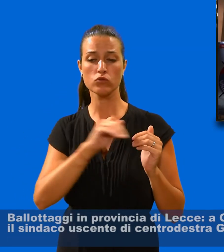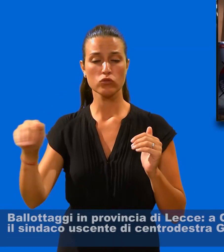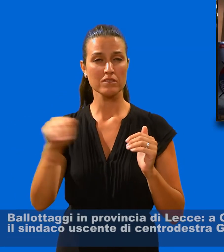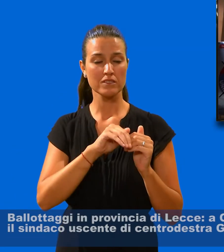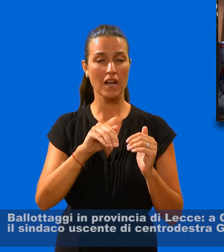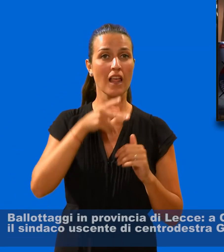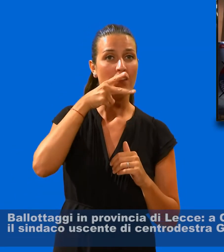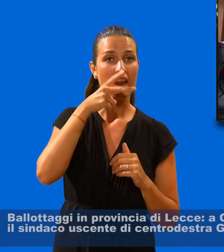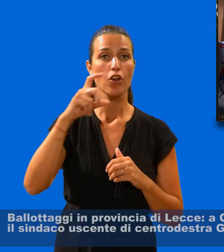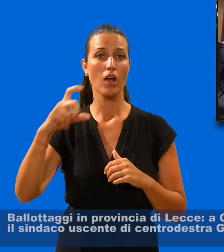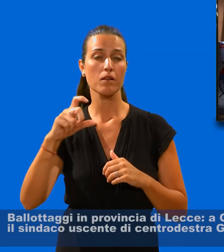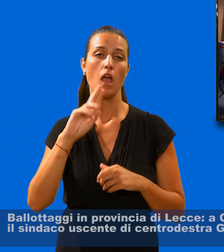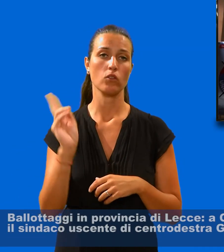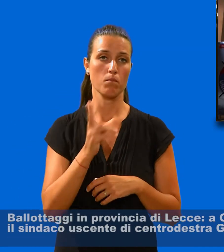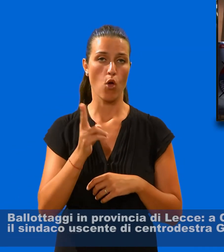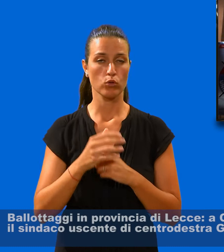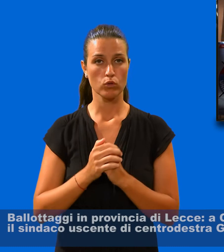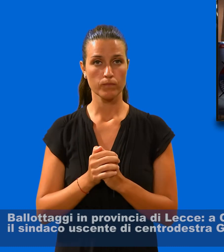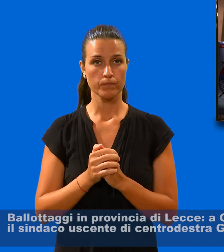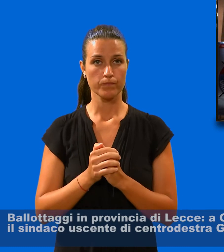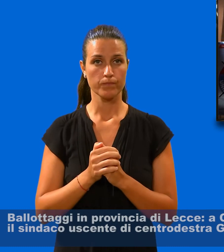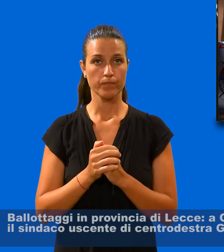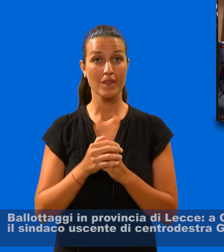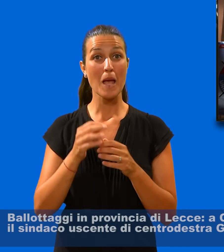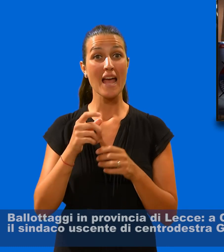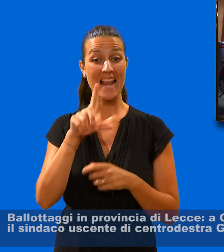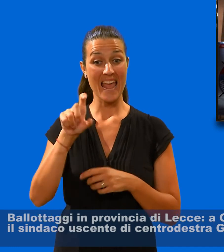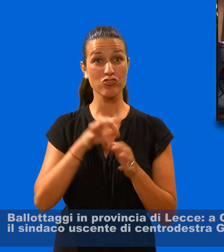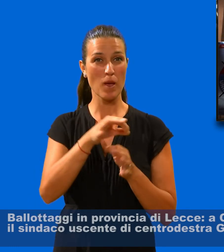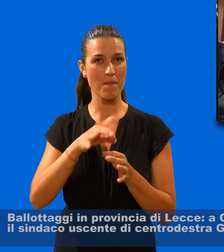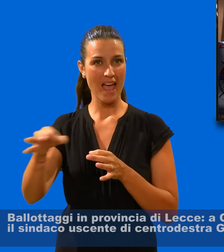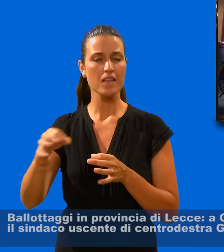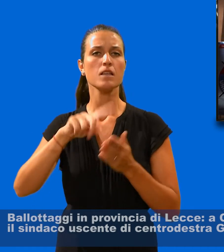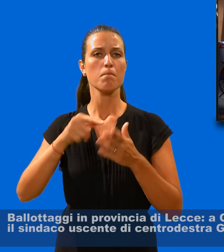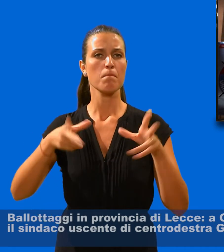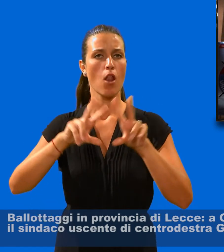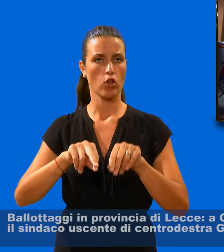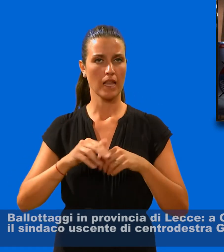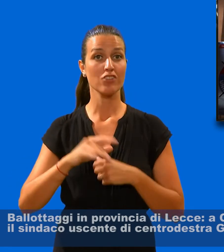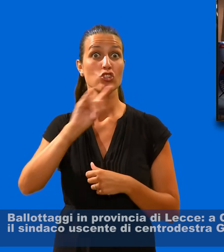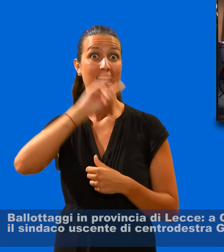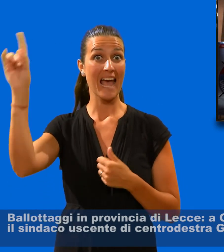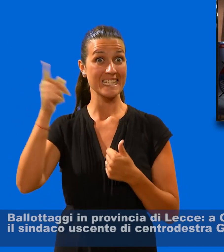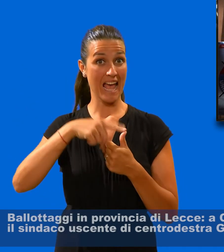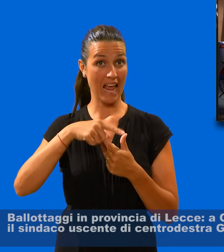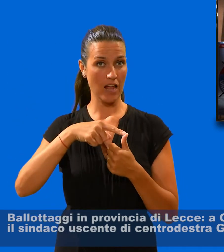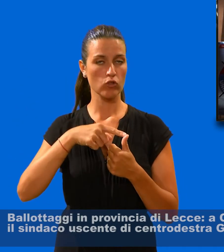ballottaggi in provincia di lecce a casarano confermato